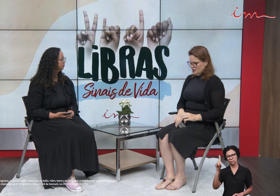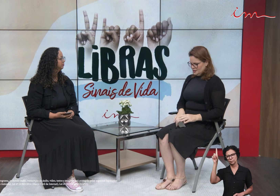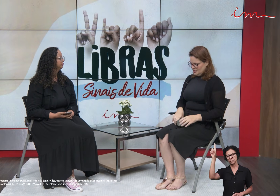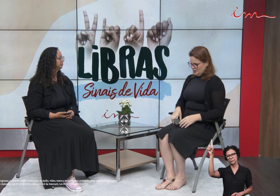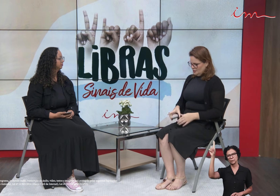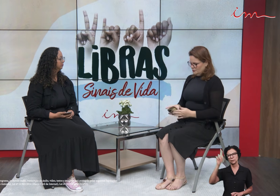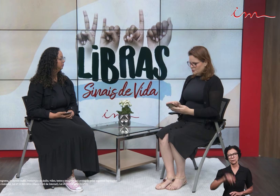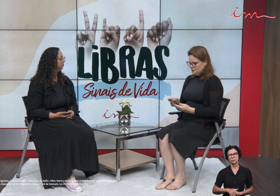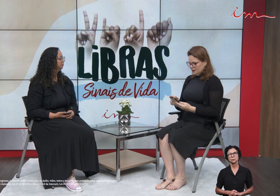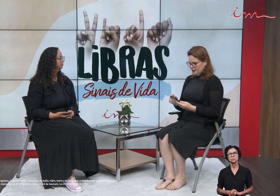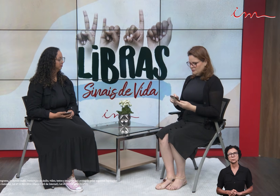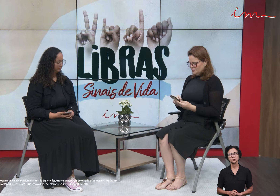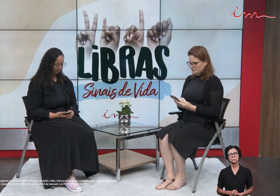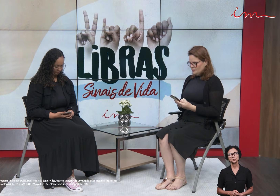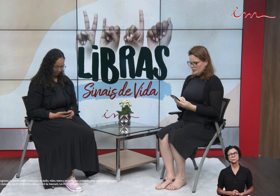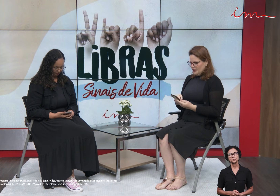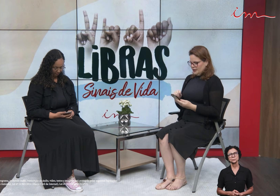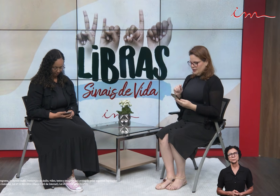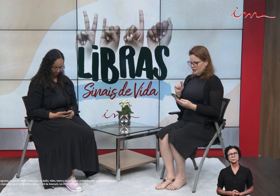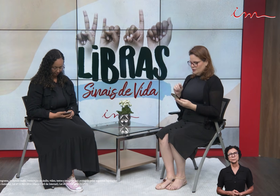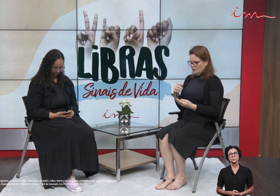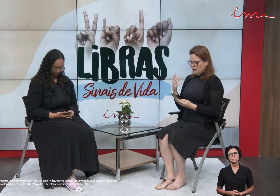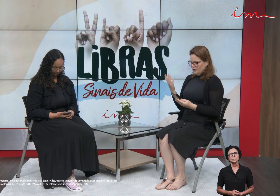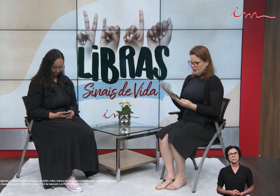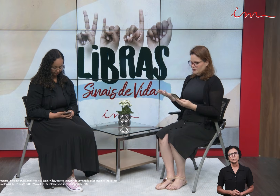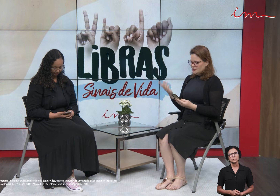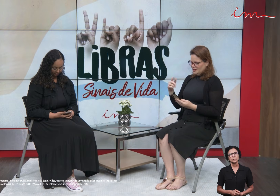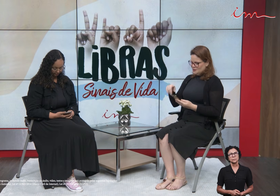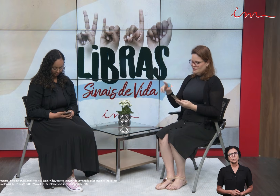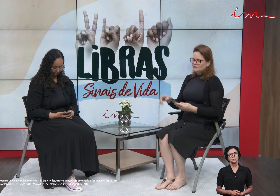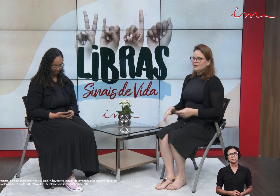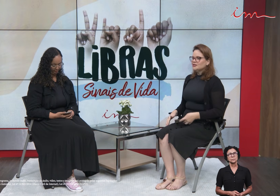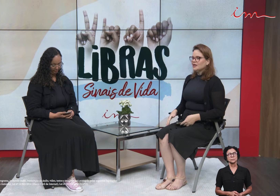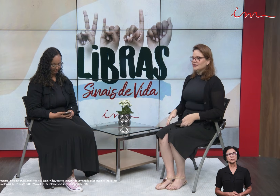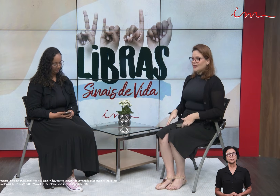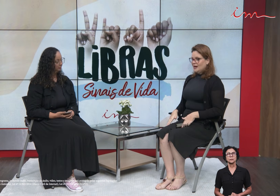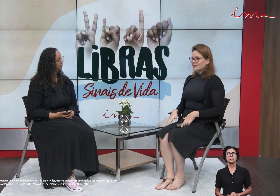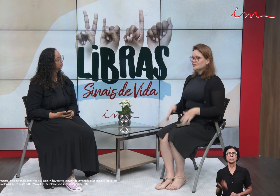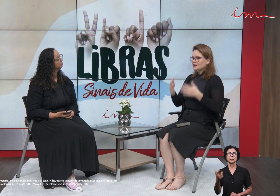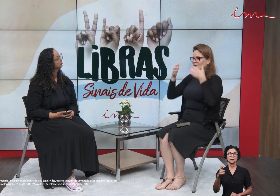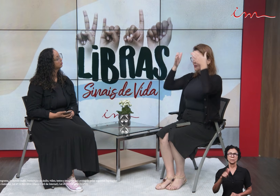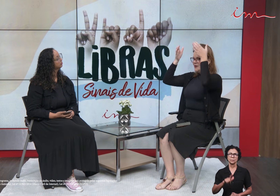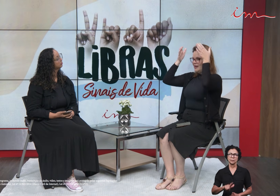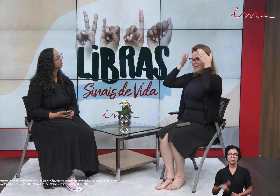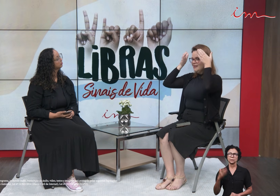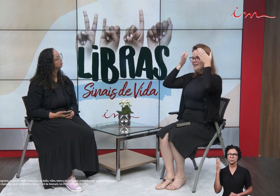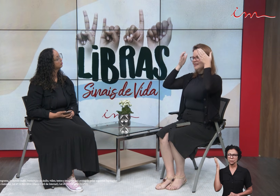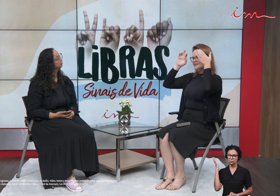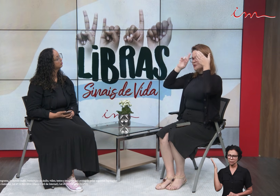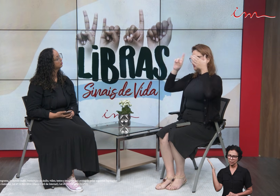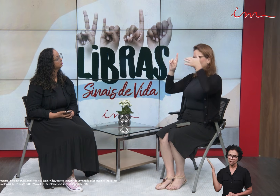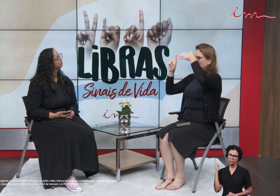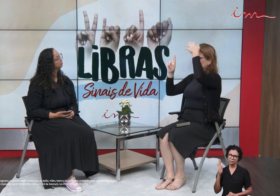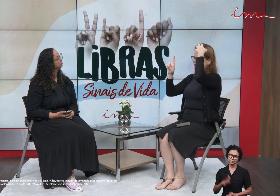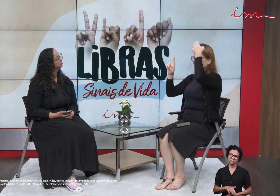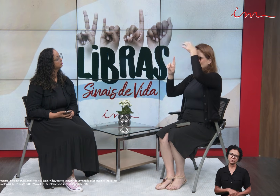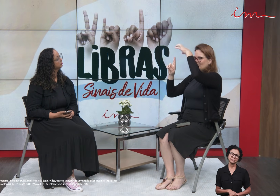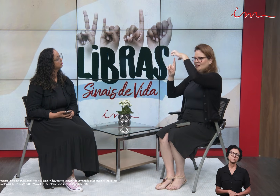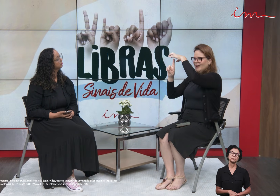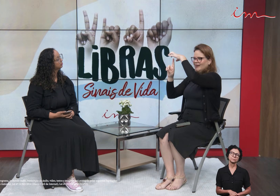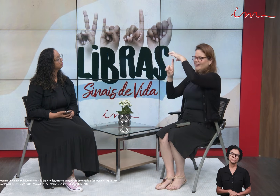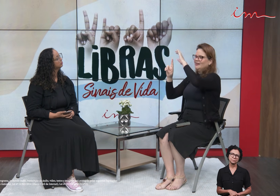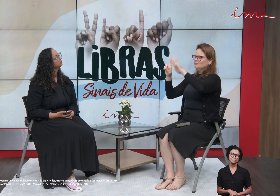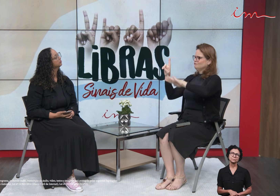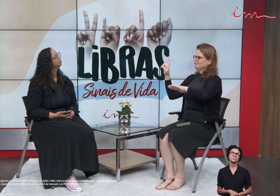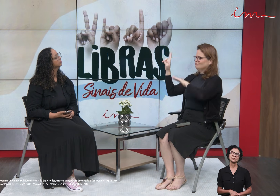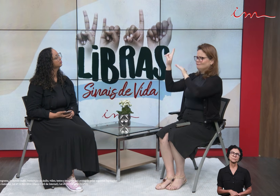Deus, Isso. sem nenhum problema. E glória ao Rei dos Reis novamente, que aí traz, né, o rei, aí faz o Senhor,